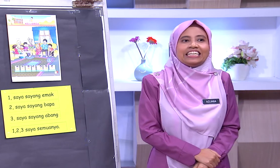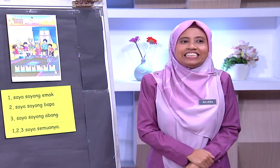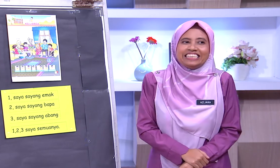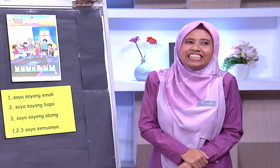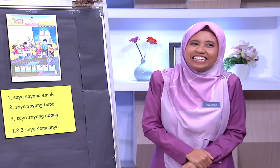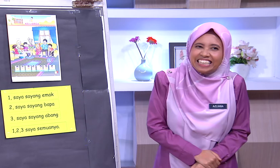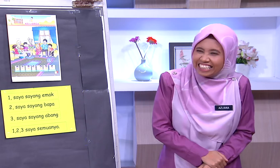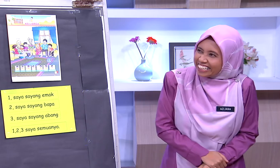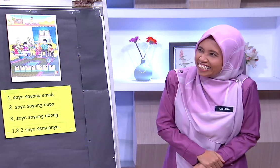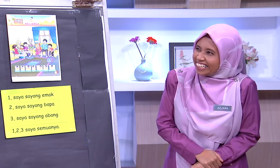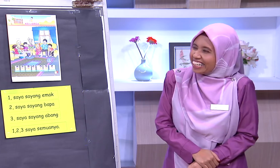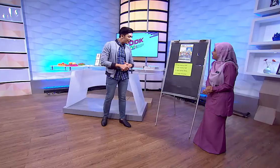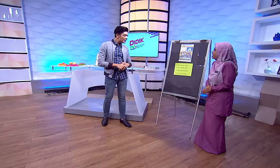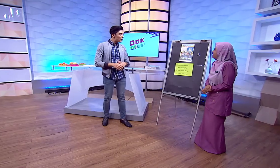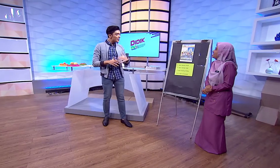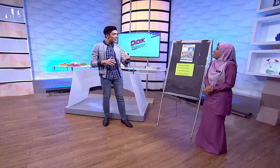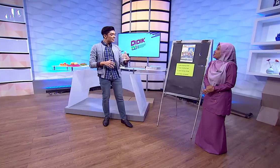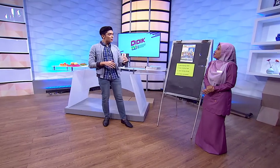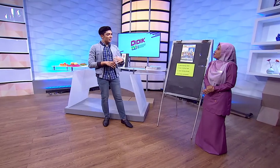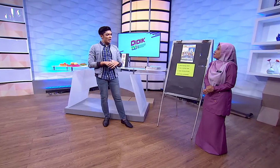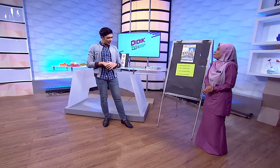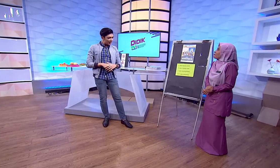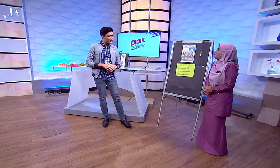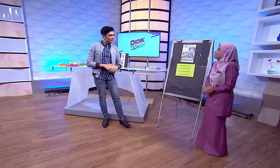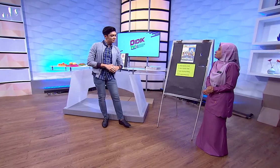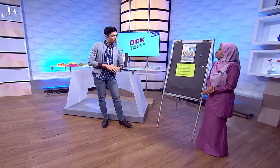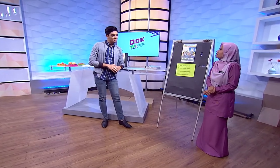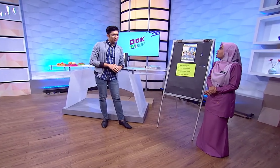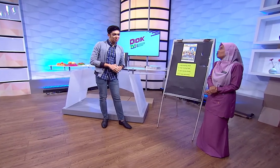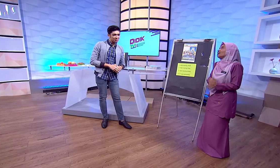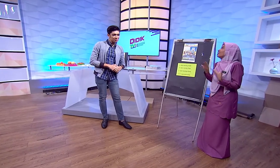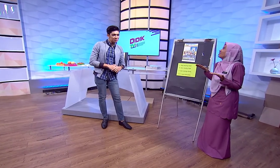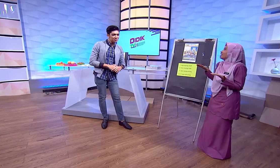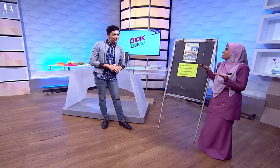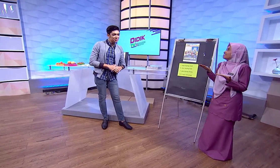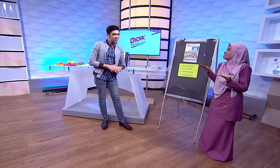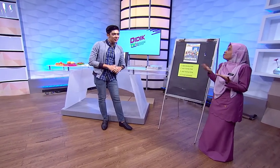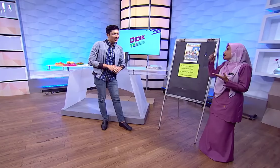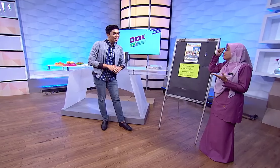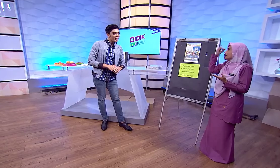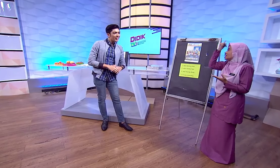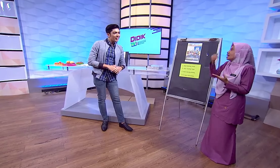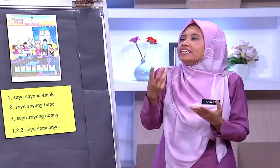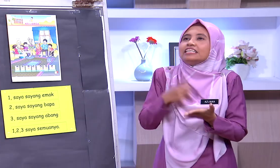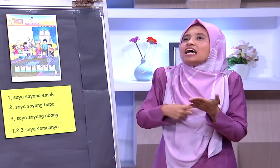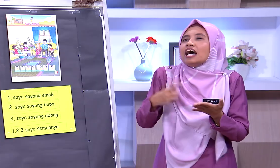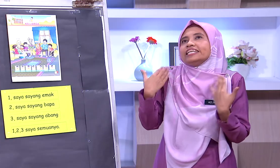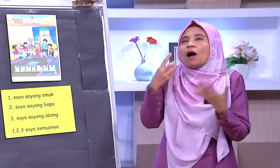oke kita gitu nah ini lagi Abang Ifan ada ada